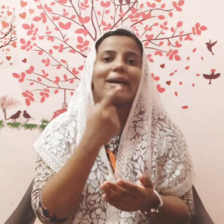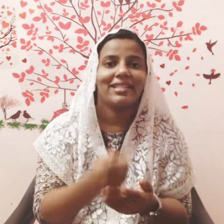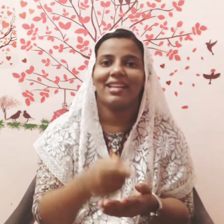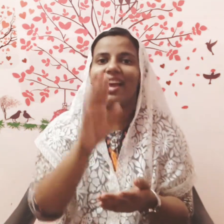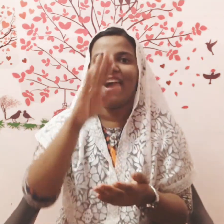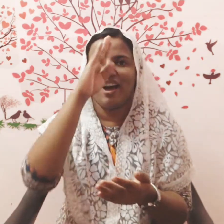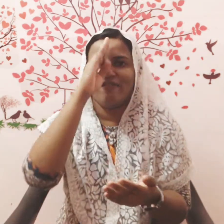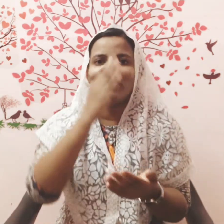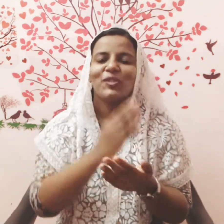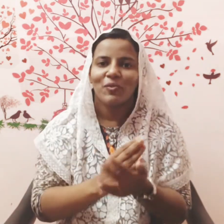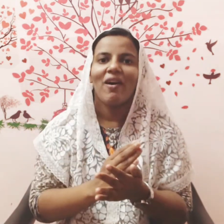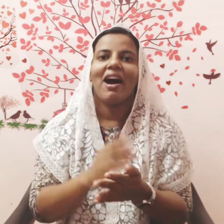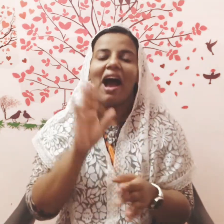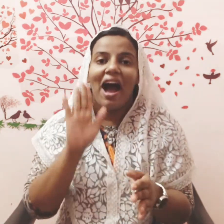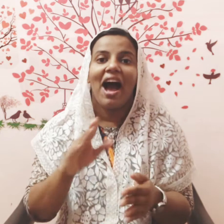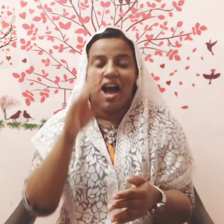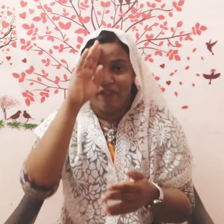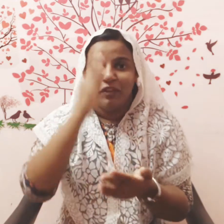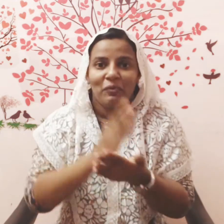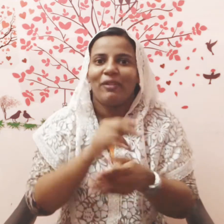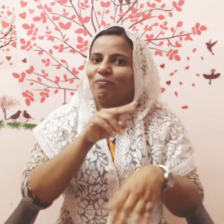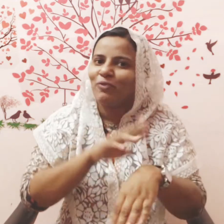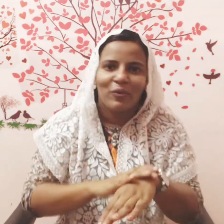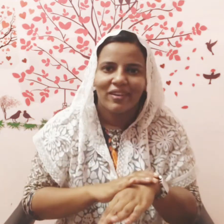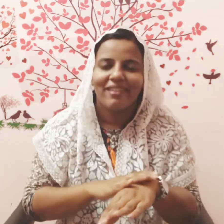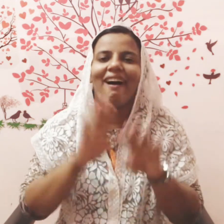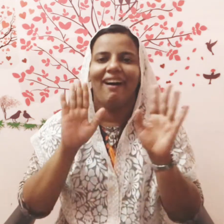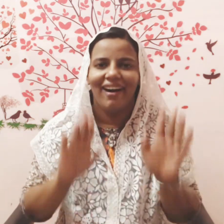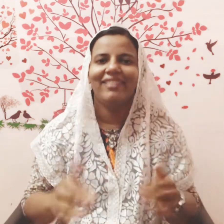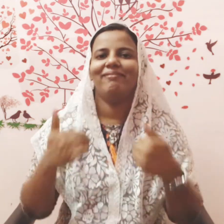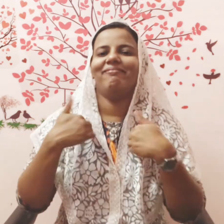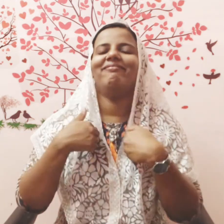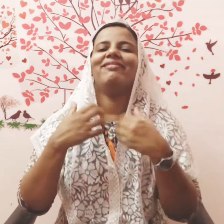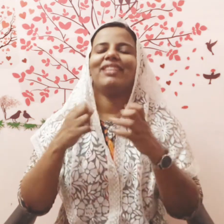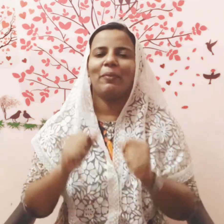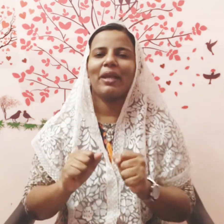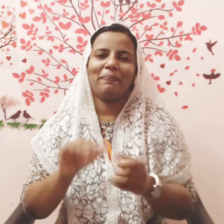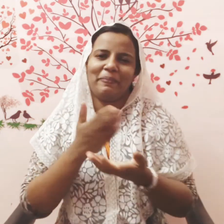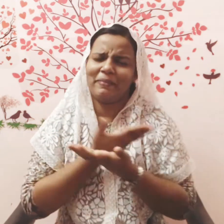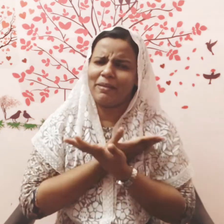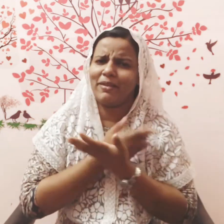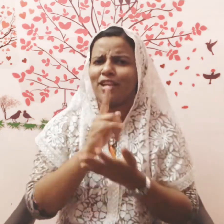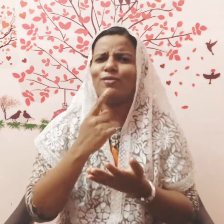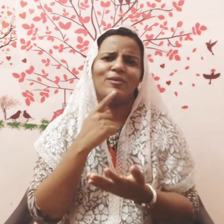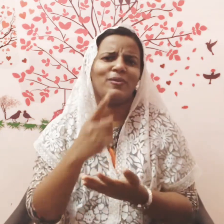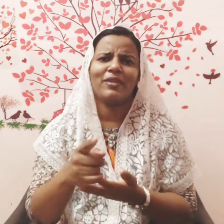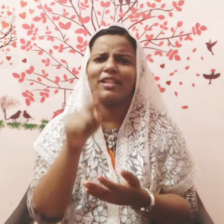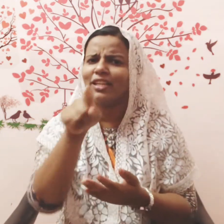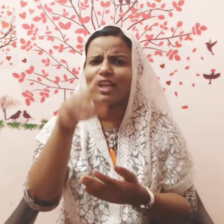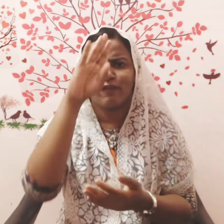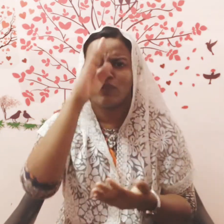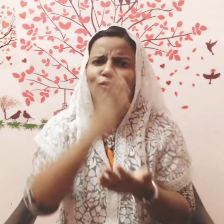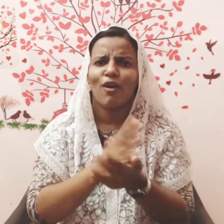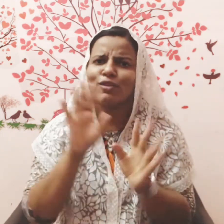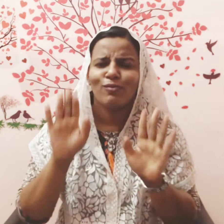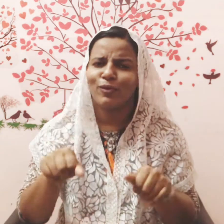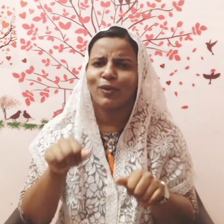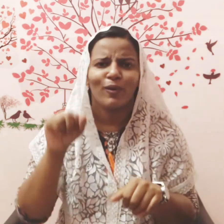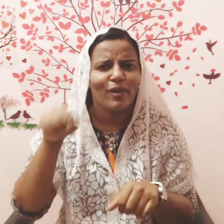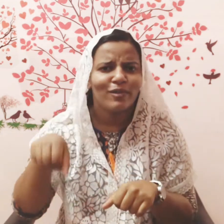വന്നില്ലേ, ആ ഫെയ്ത്തിലല്ലേ നീ എന്നെ വന്ന് തൊട്ടത്. ആ വിശ്വാസമാണ് ഇന്ന് നിന്നെ സൗഖ്യമാക്കിയിരിക്കുന്നത്. പ്രിയപ്പെട്ടവർ, ഞാൻ ചോദിക്കട്ടെ, നമുക്ക് ആ വിശ്വാസം ഉണ്ടോ? നമ്മൾ